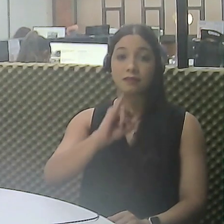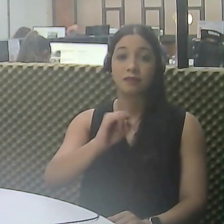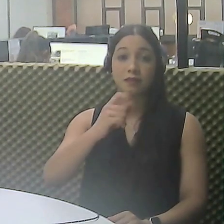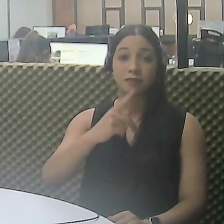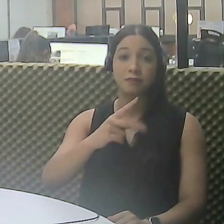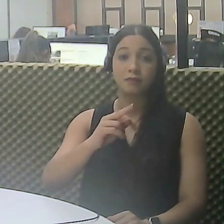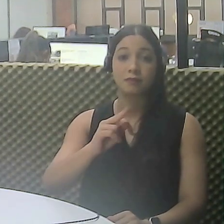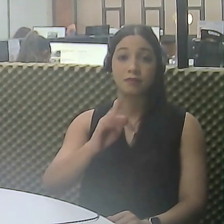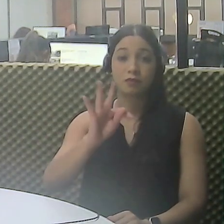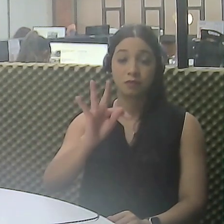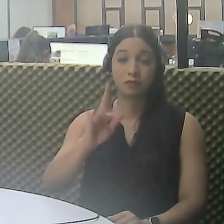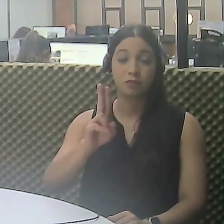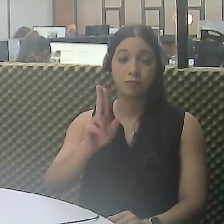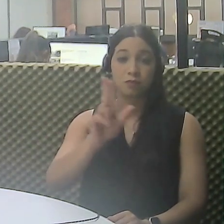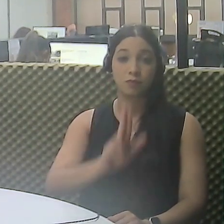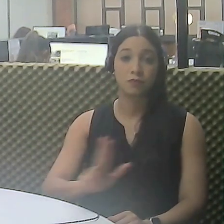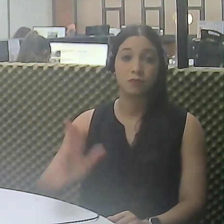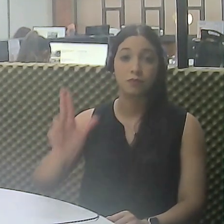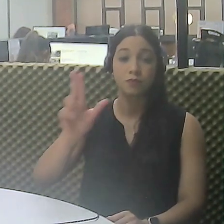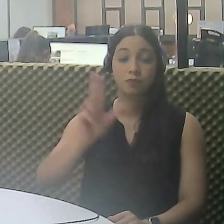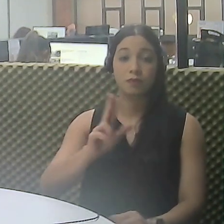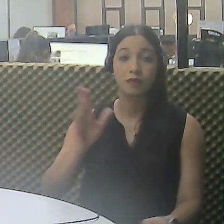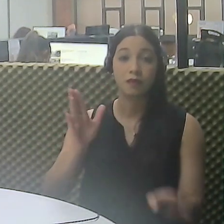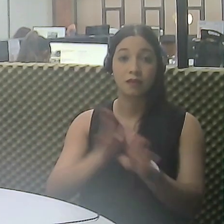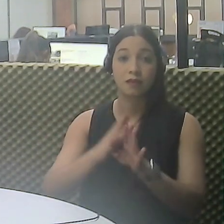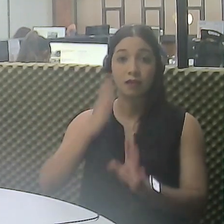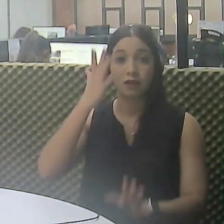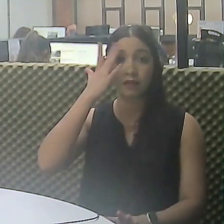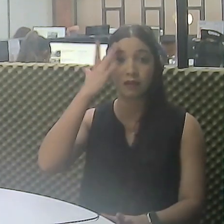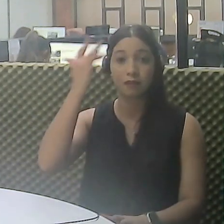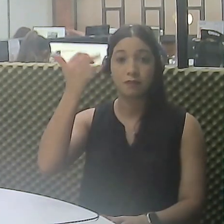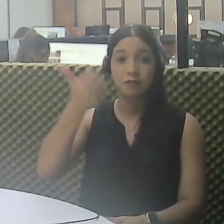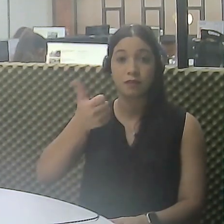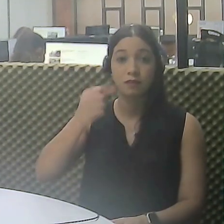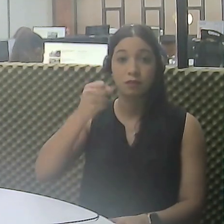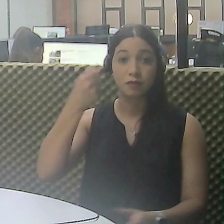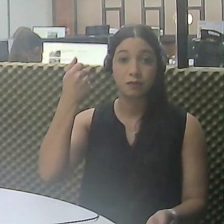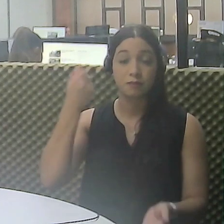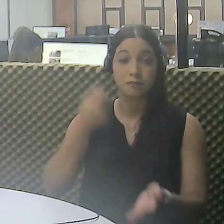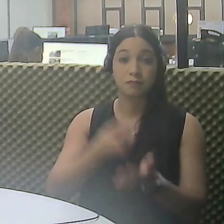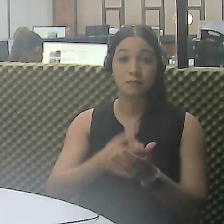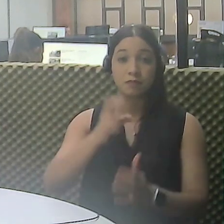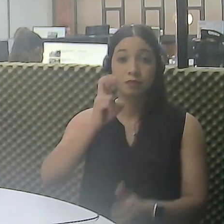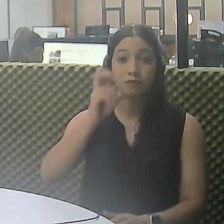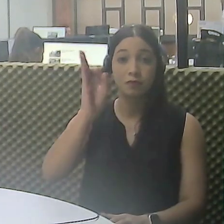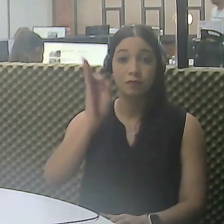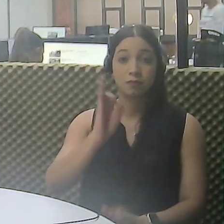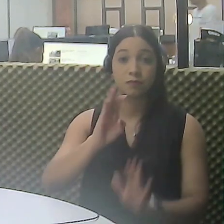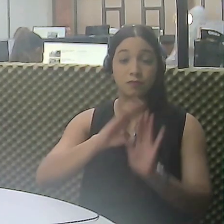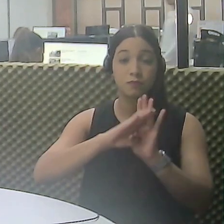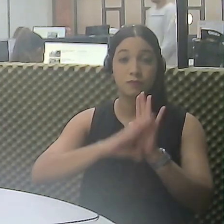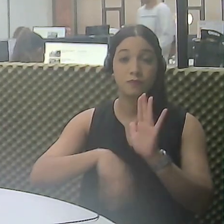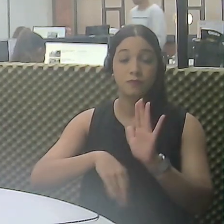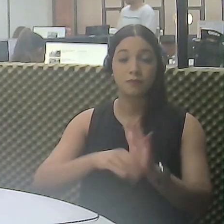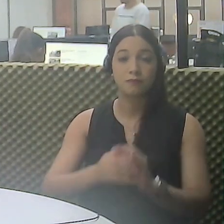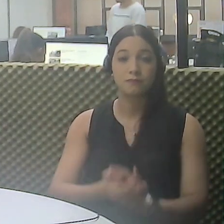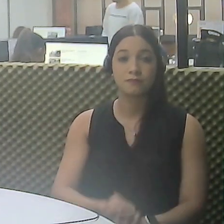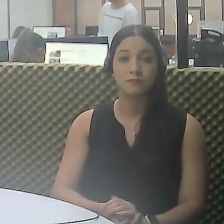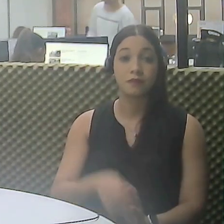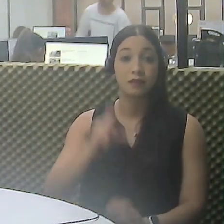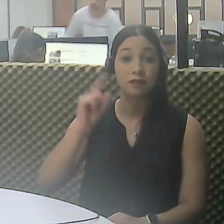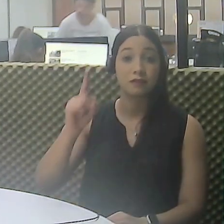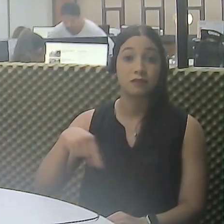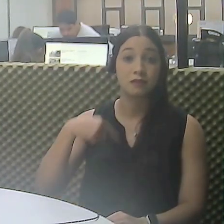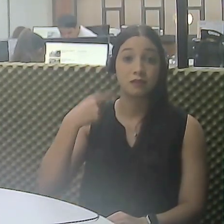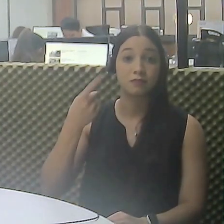Territorial Urbano, IPTU, de Uberlândia, têm até amanhã, dia 18, para pagá-lo com 5% de desconto. Após esta